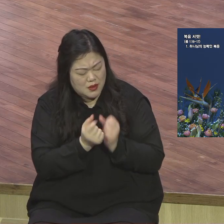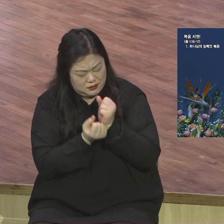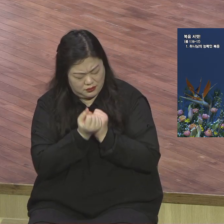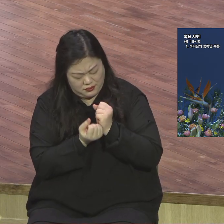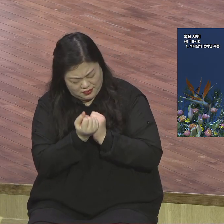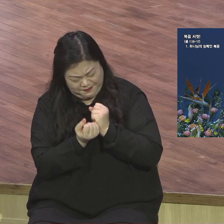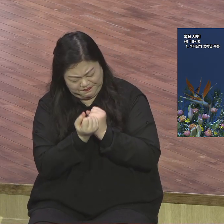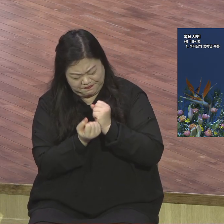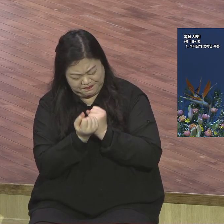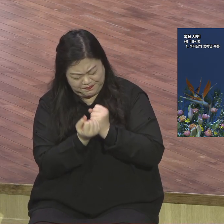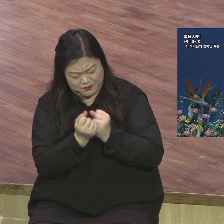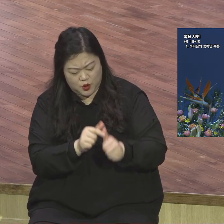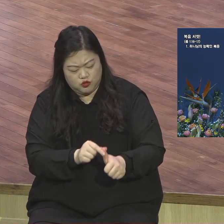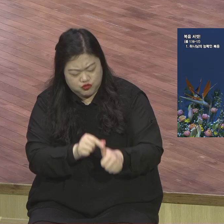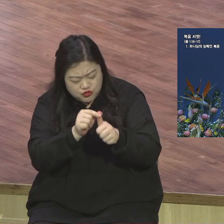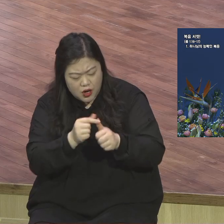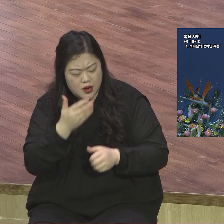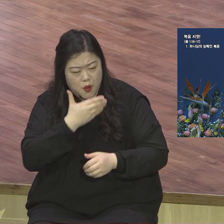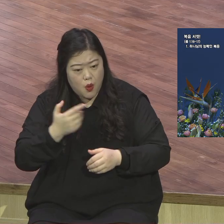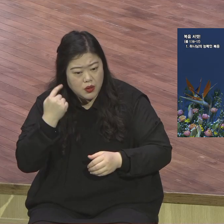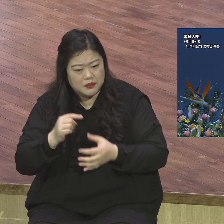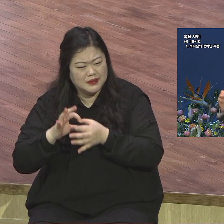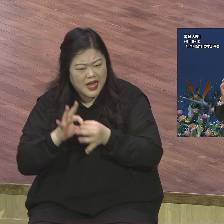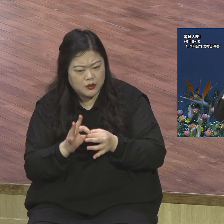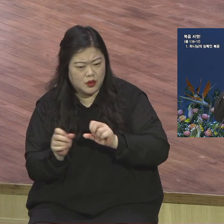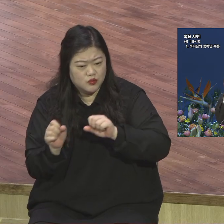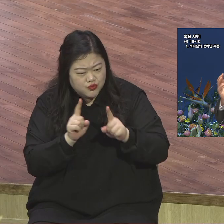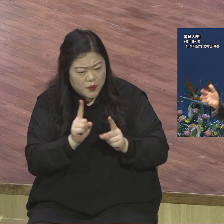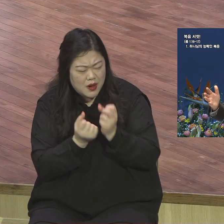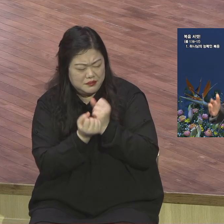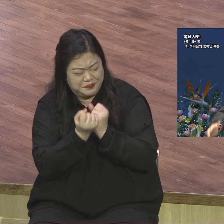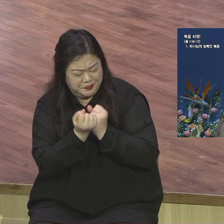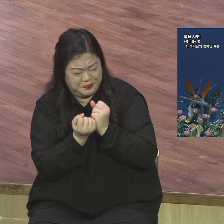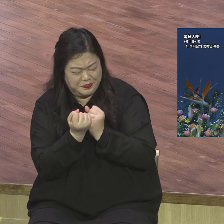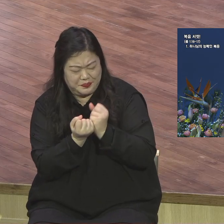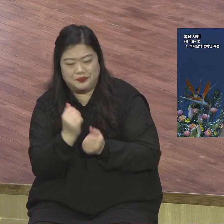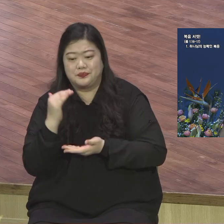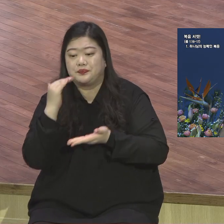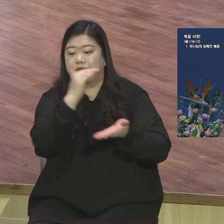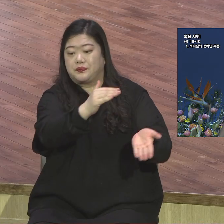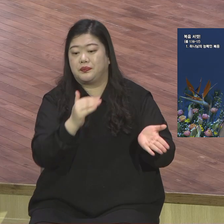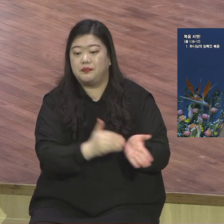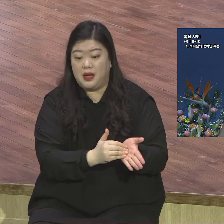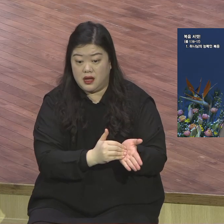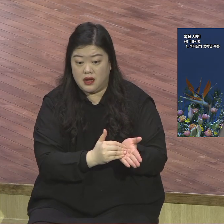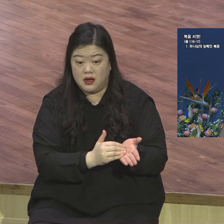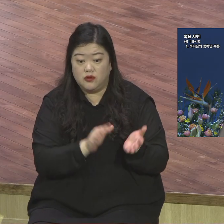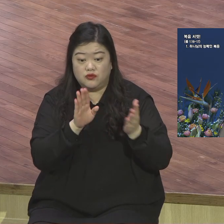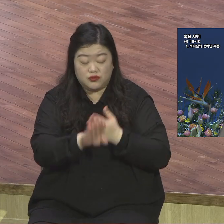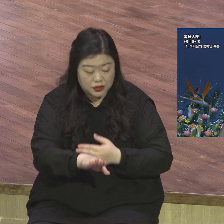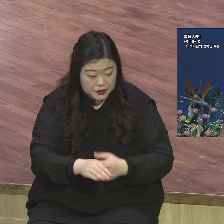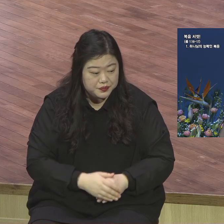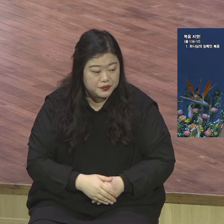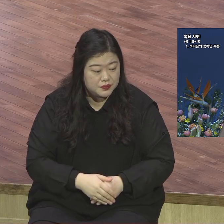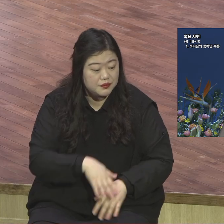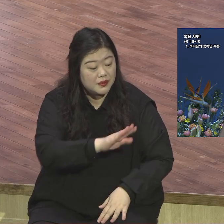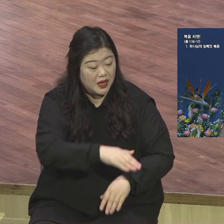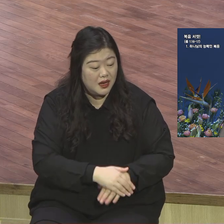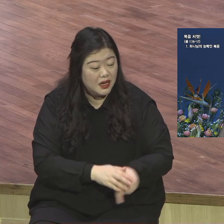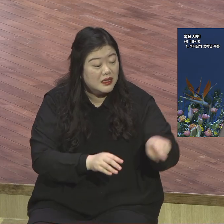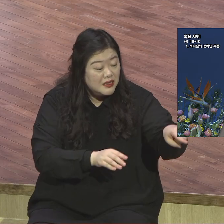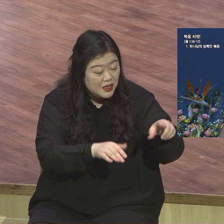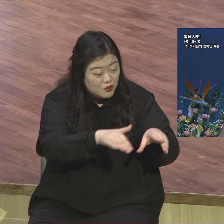대속과 부활의 복음을 뭐요? 그 무엇보다도 자랑스러워했다.